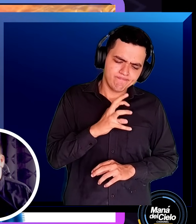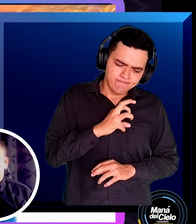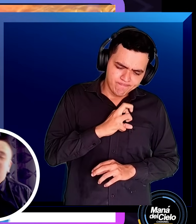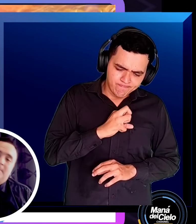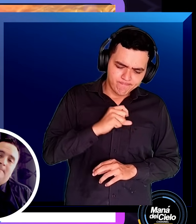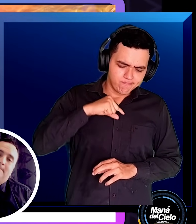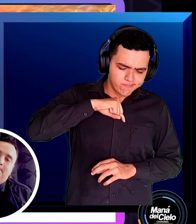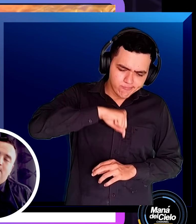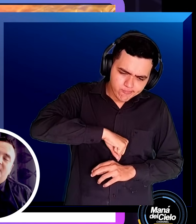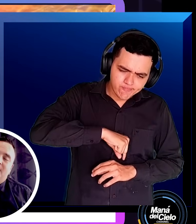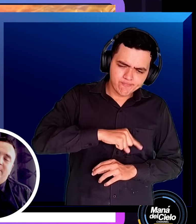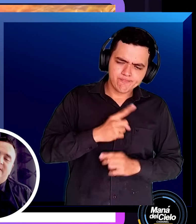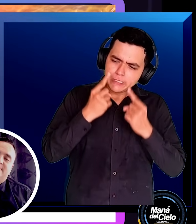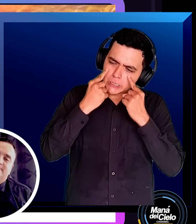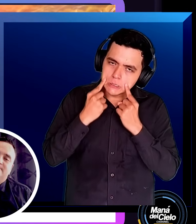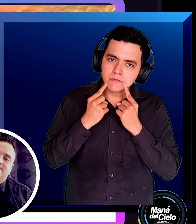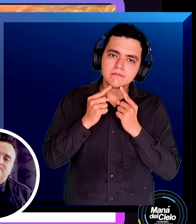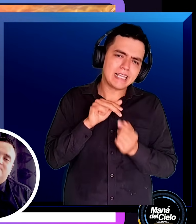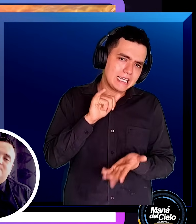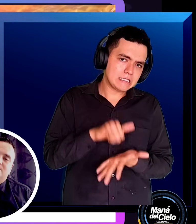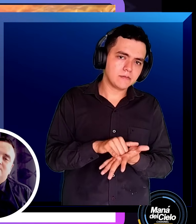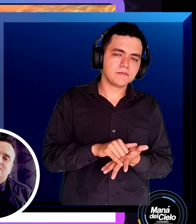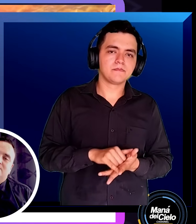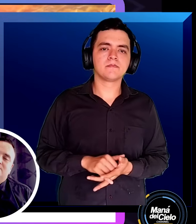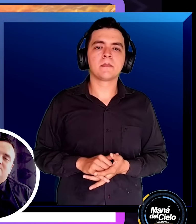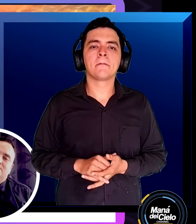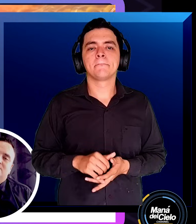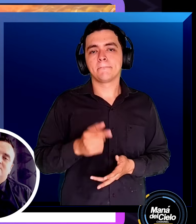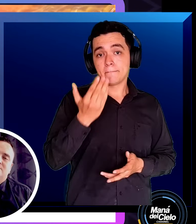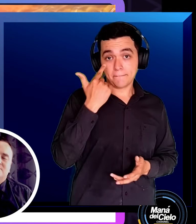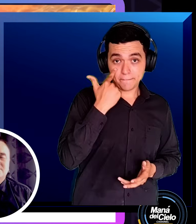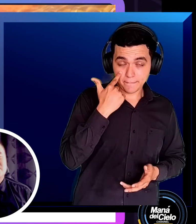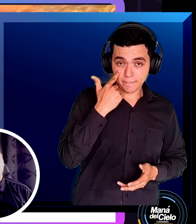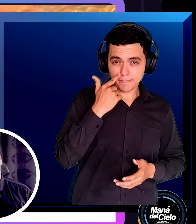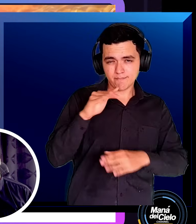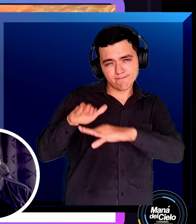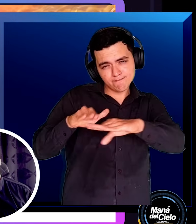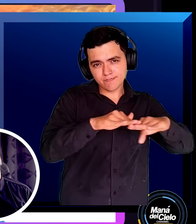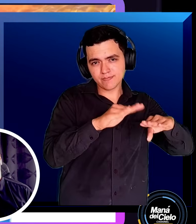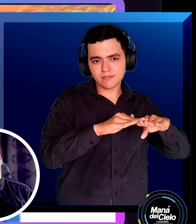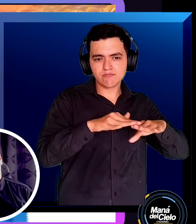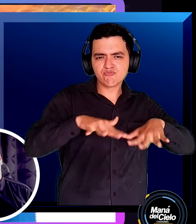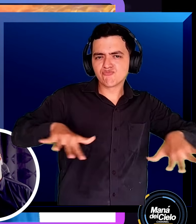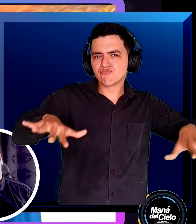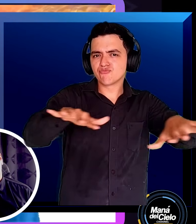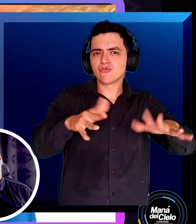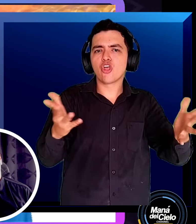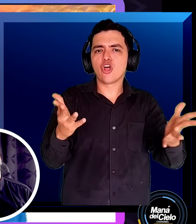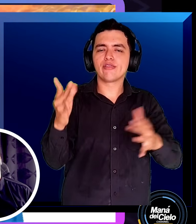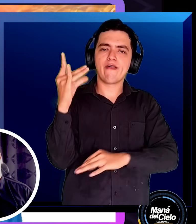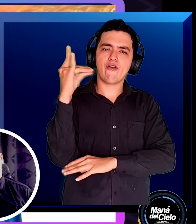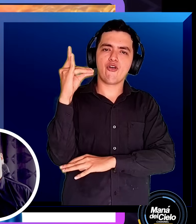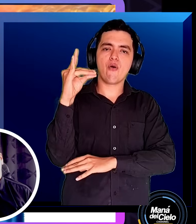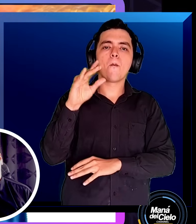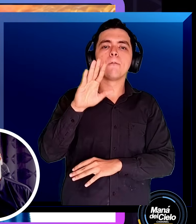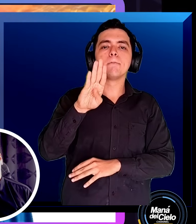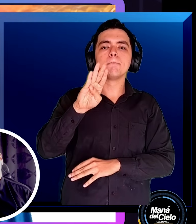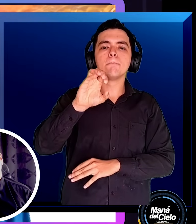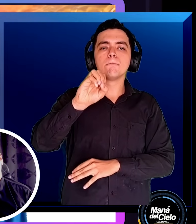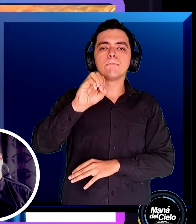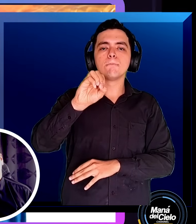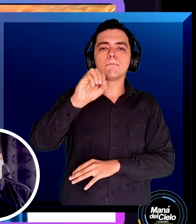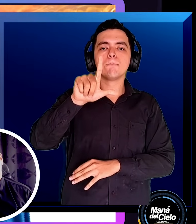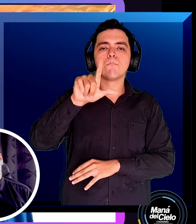¿Cuánto tiempo se está invirtiendo en las congregaciones en oración y en ayuno para pedir